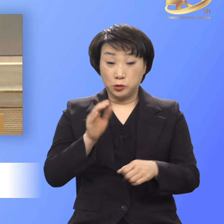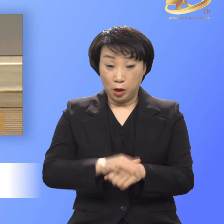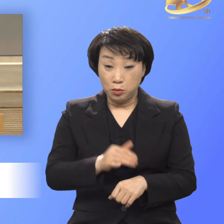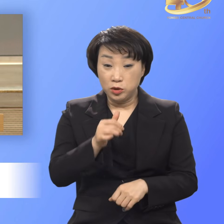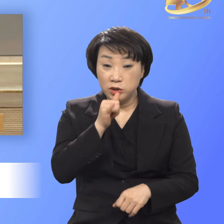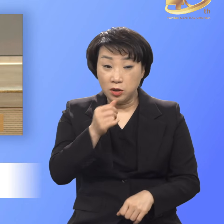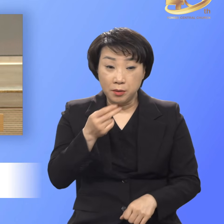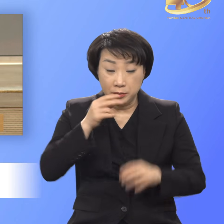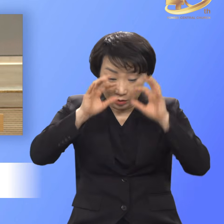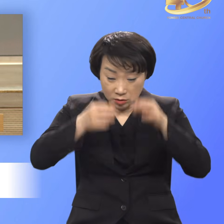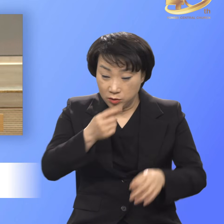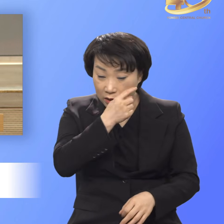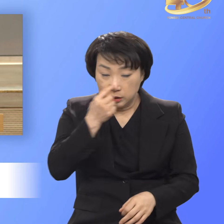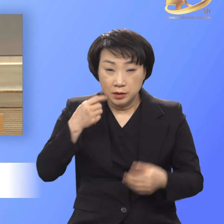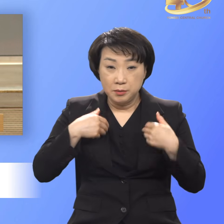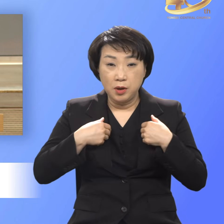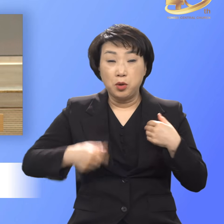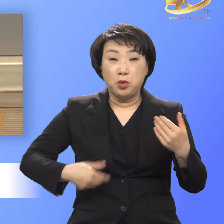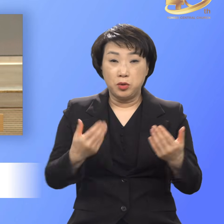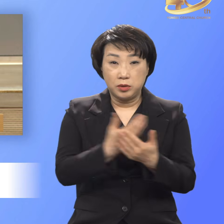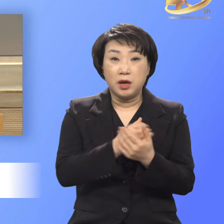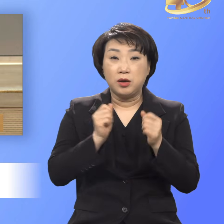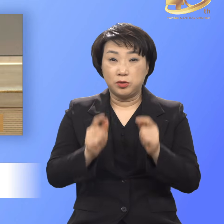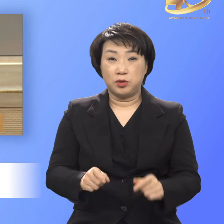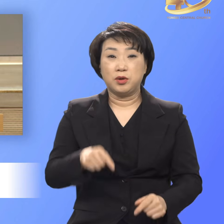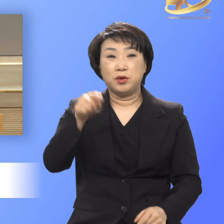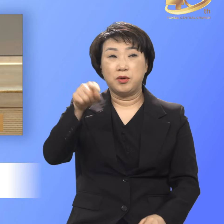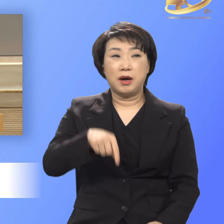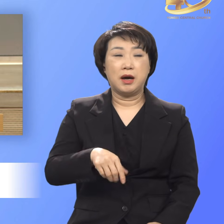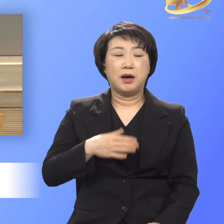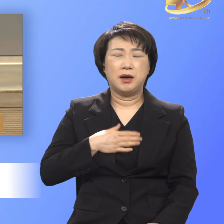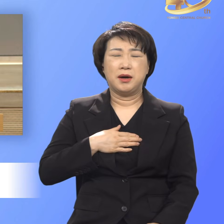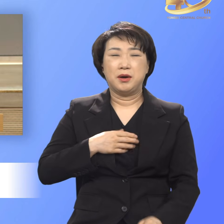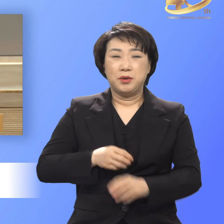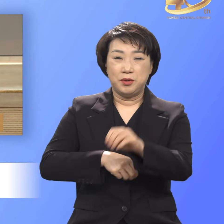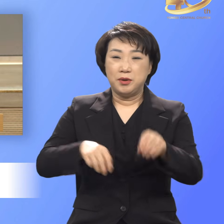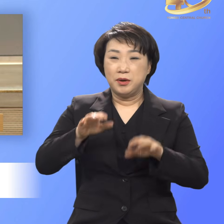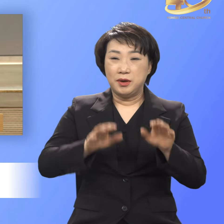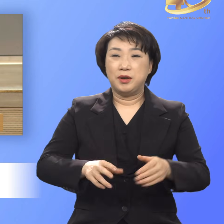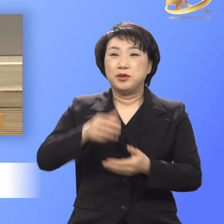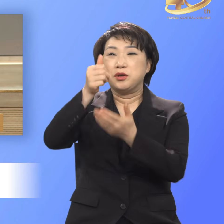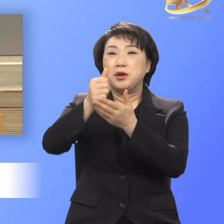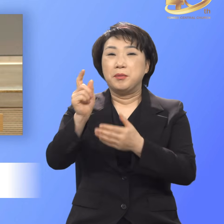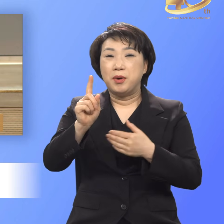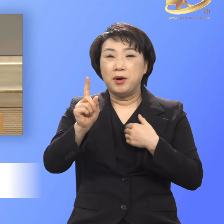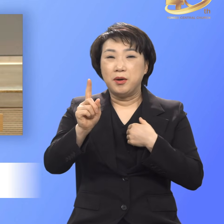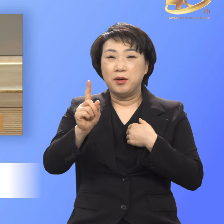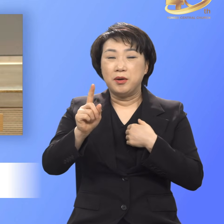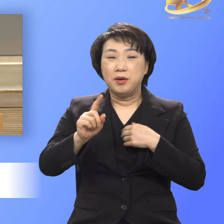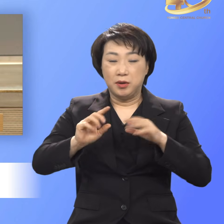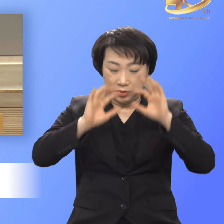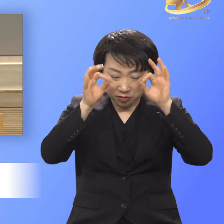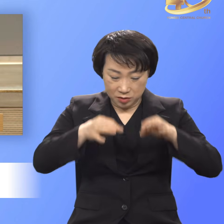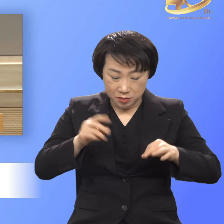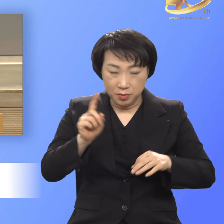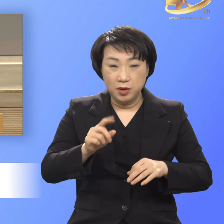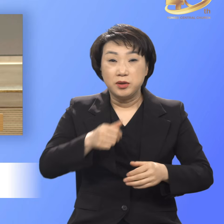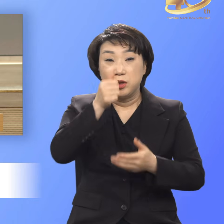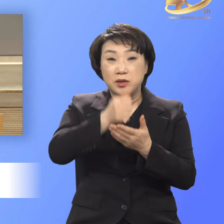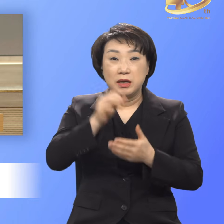잘못이 있나 찾아보고 회개하는 기회가 오니 주님은 어떤 모양이든 내 죄를